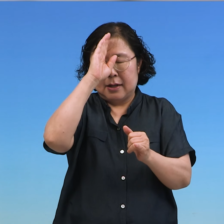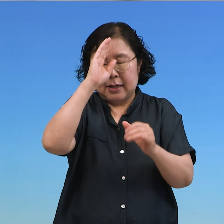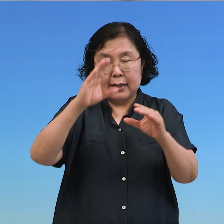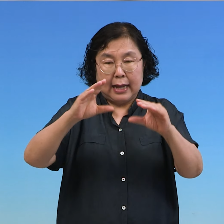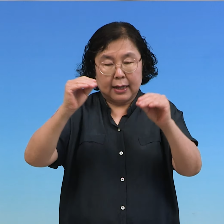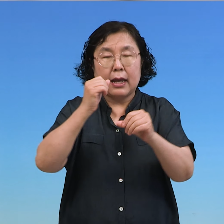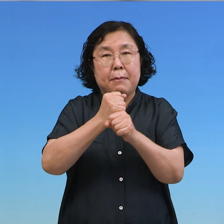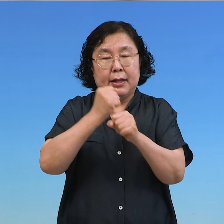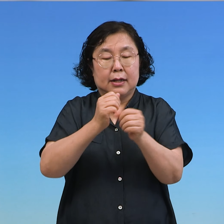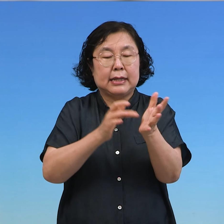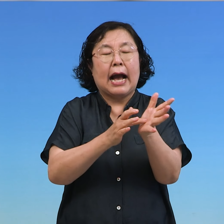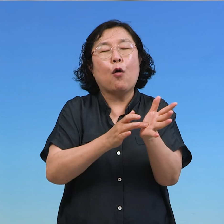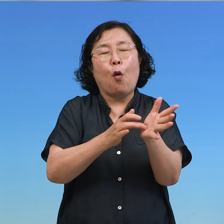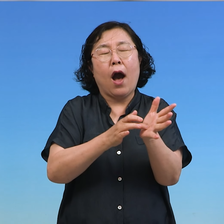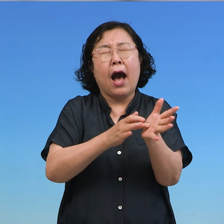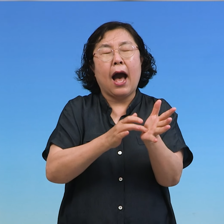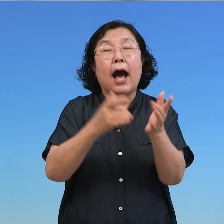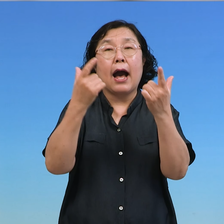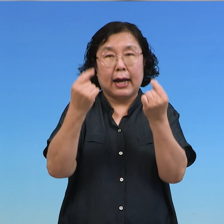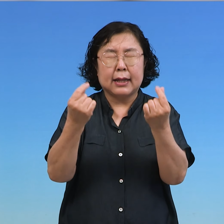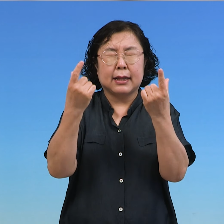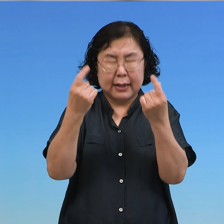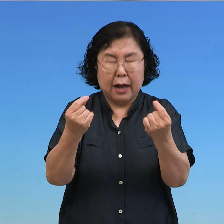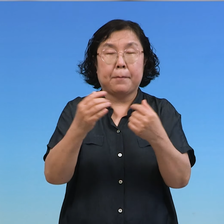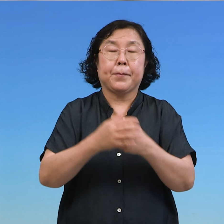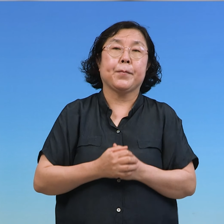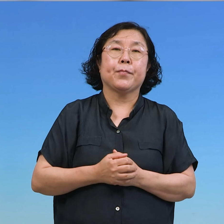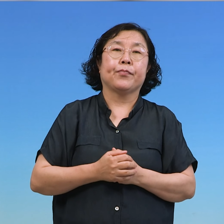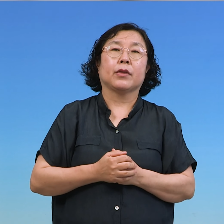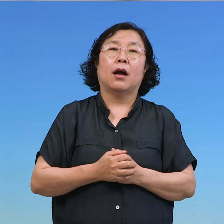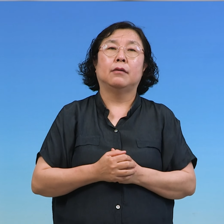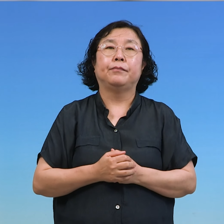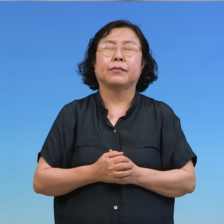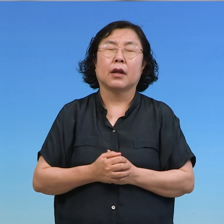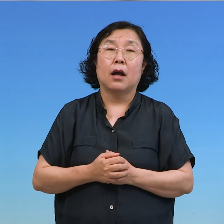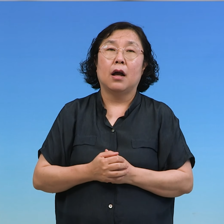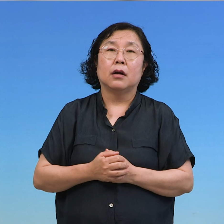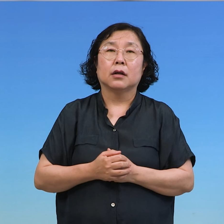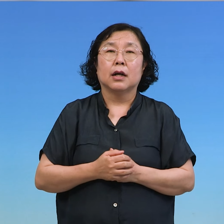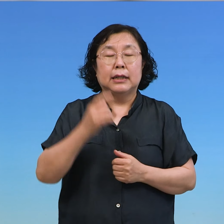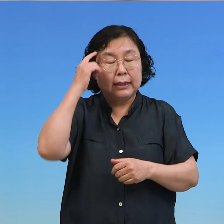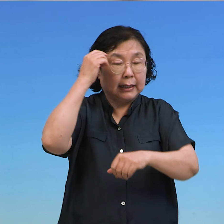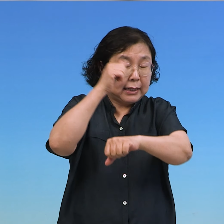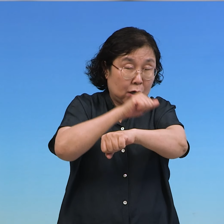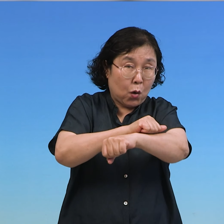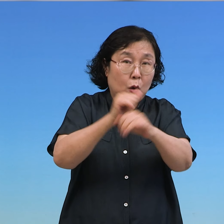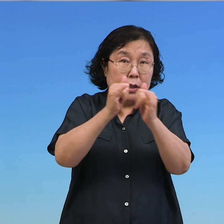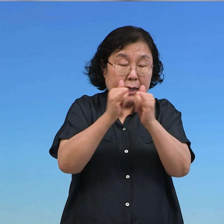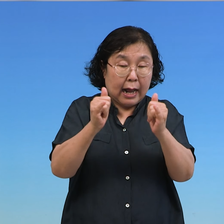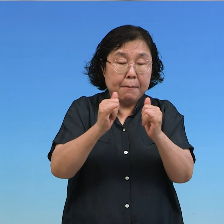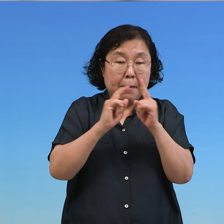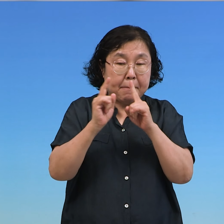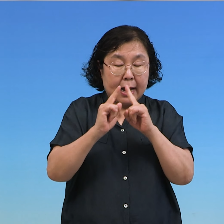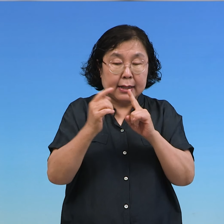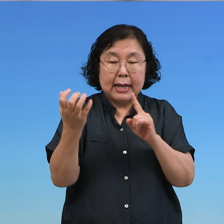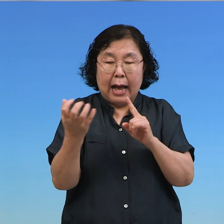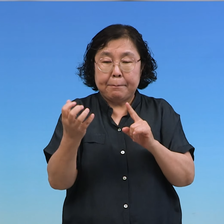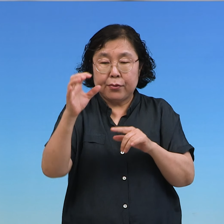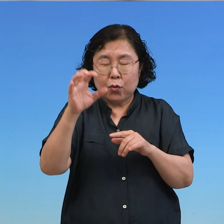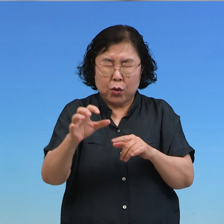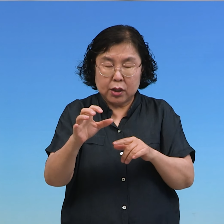다시 한번 들어보세요 함부로 말하는 사람의 말은 비수 같아도 지혜로운 사람의 말은 아픈 곳을